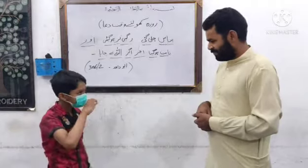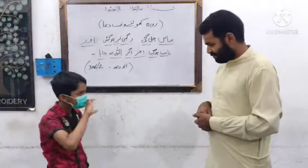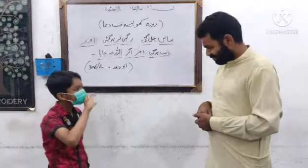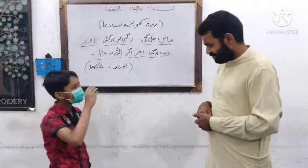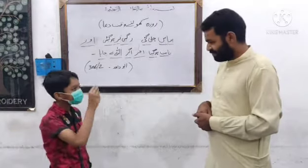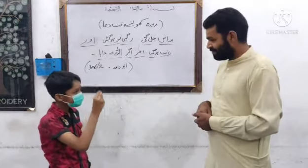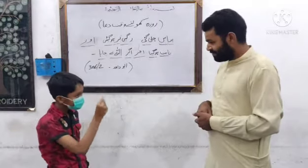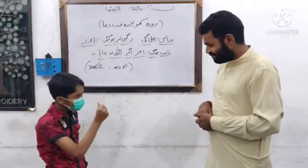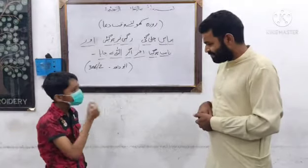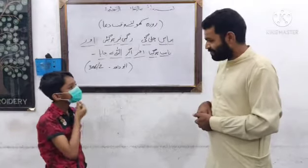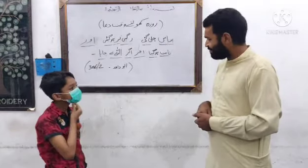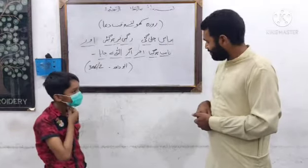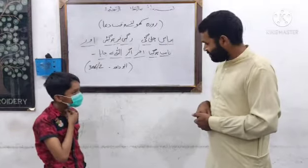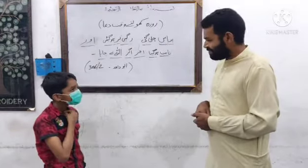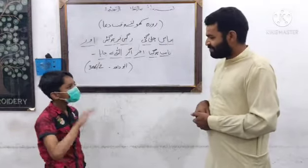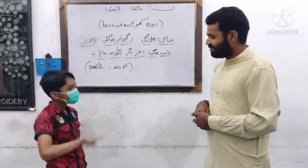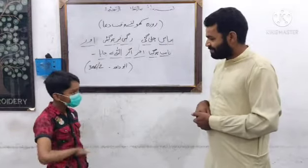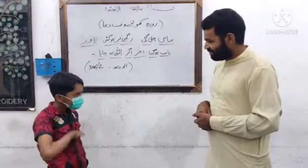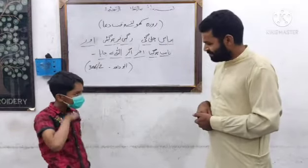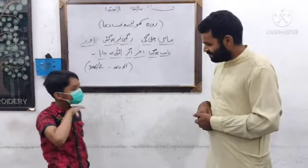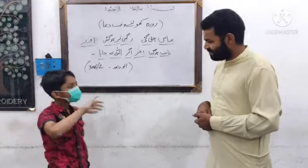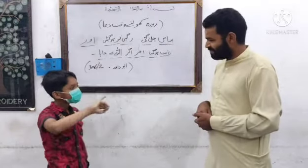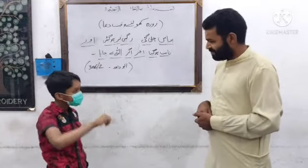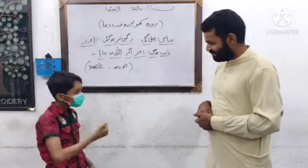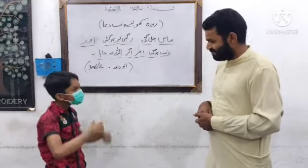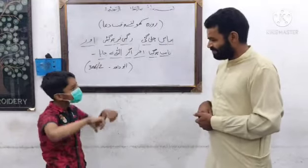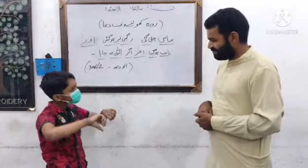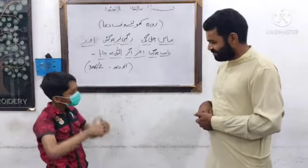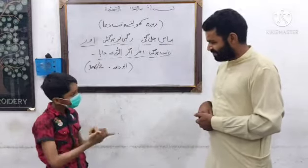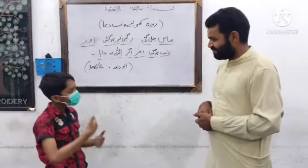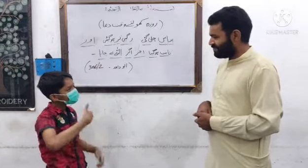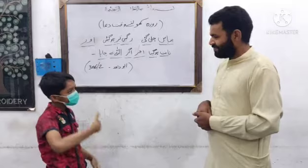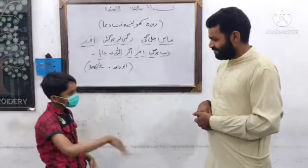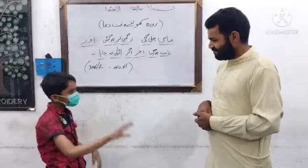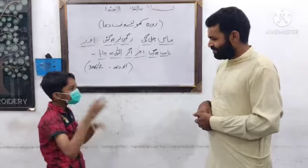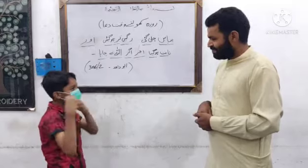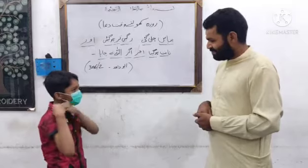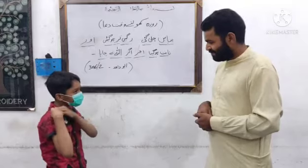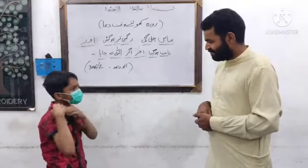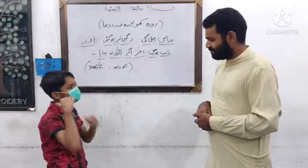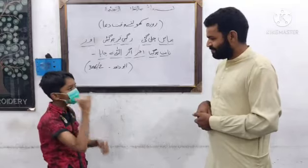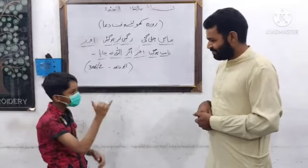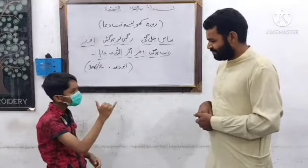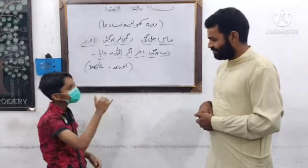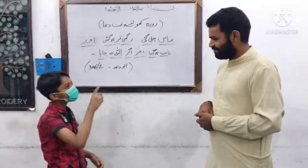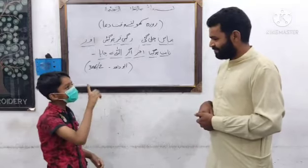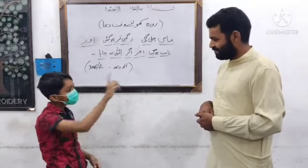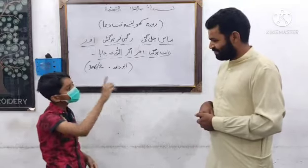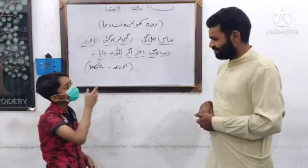ये बच्चा है कि प्यास चली गई, रगें तार हो गई और साबित हो गया अजल, अगर अल्लाह